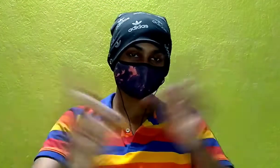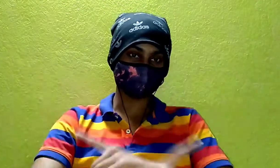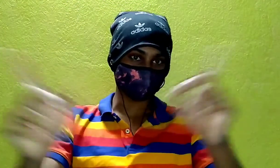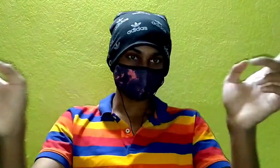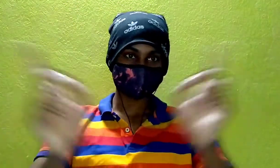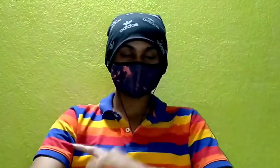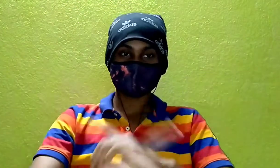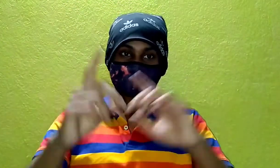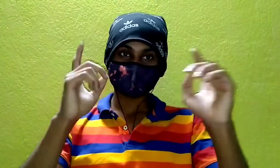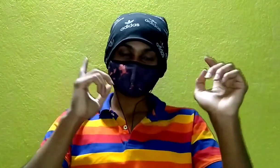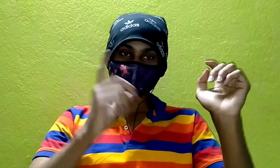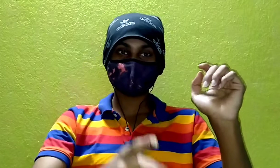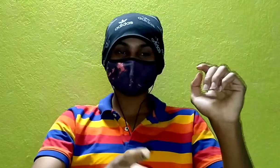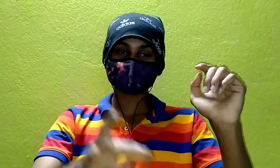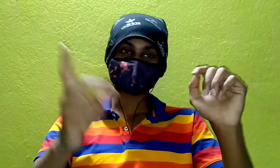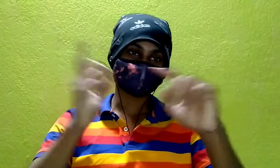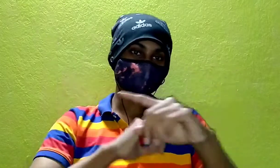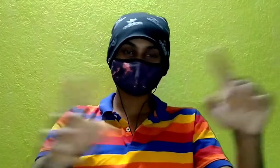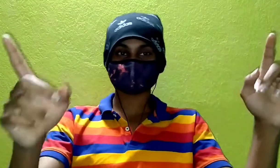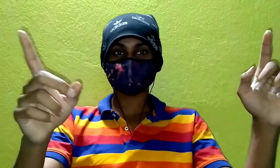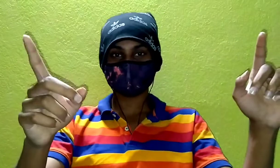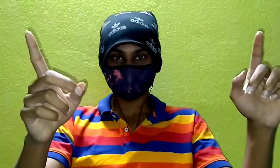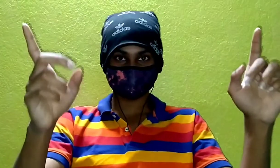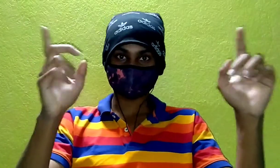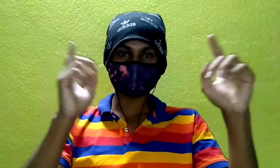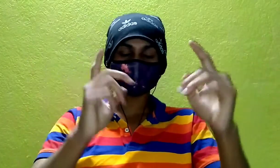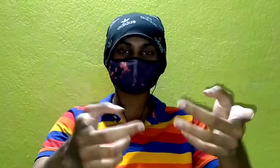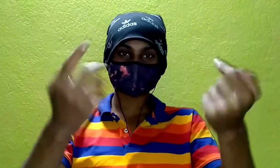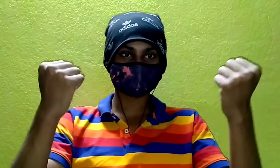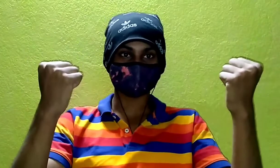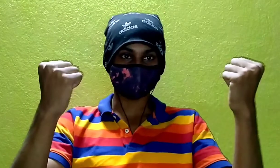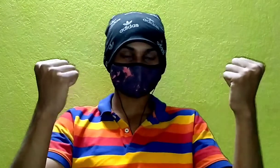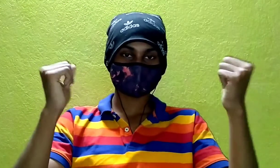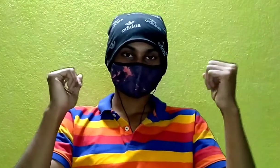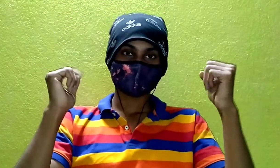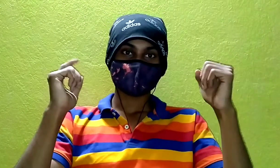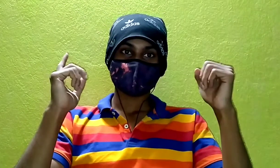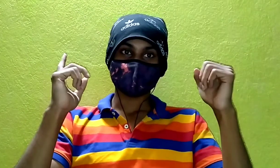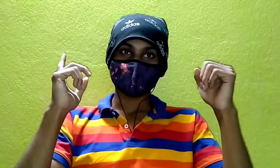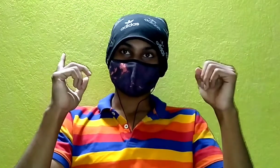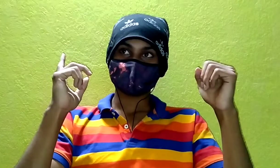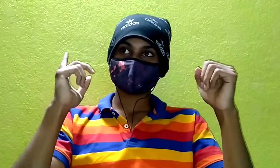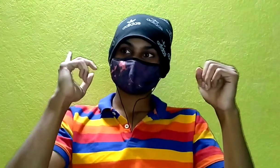भैरवा होगा अगर ऑनलाइन लगा तो शाहीन आप ऑनलाइन हो चाय बोर्ड में कुछ कि आदत